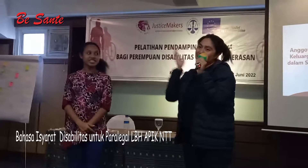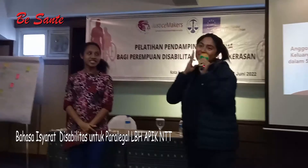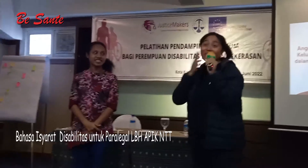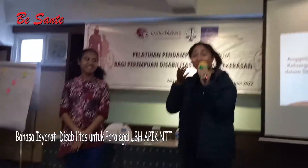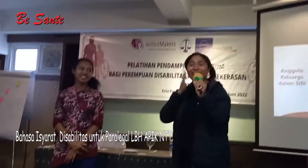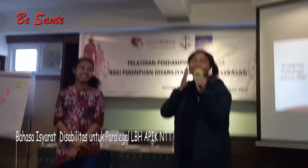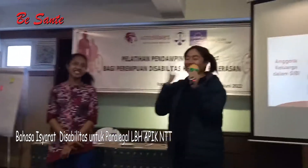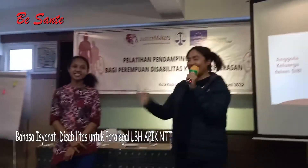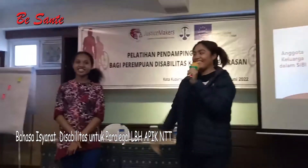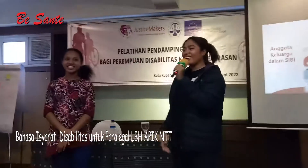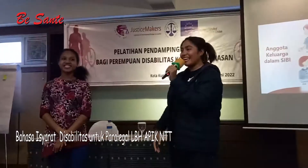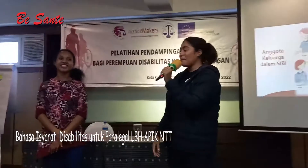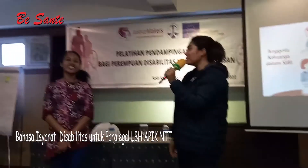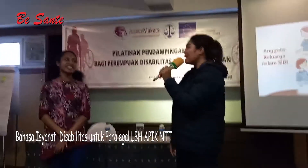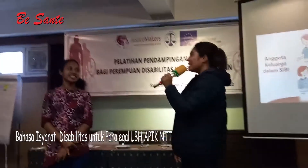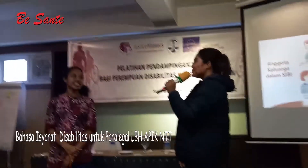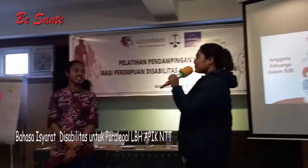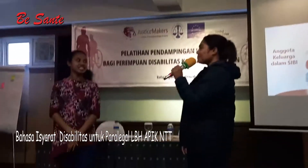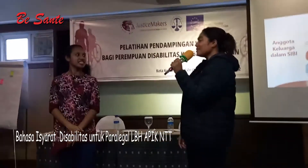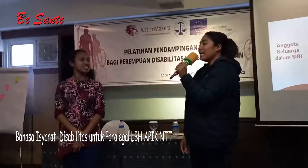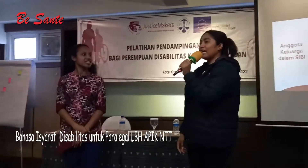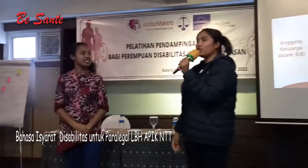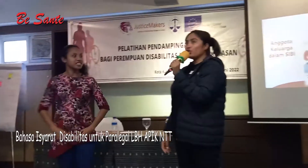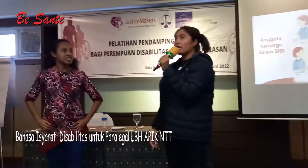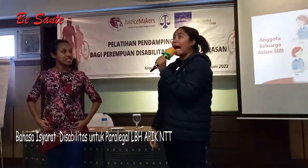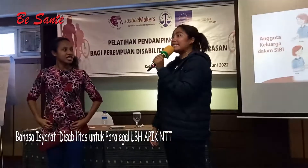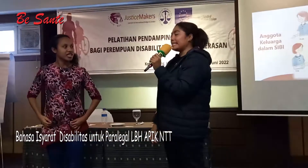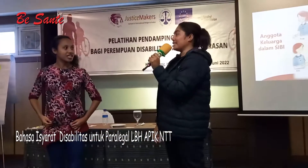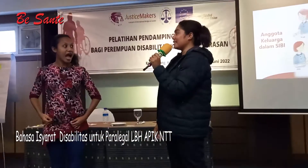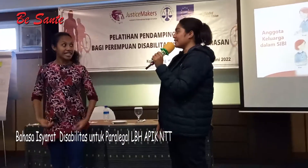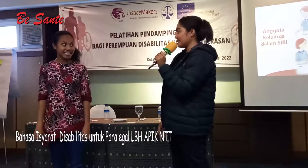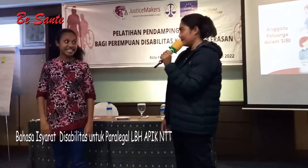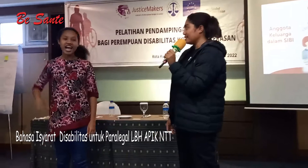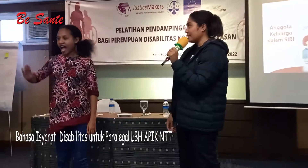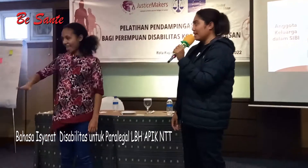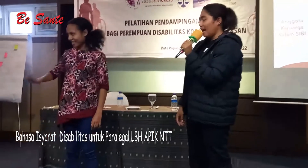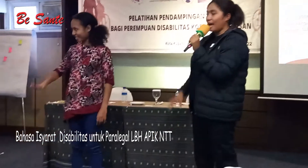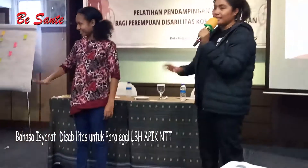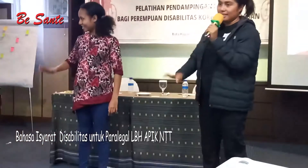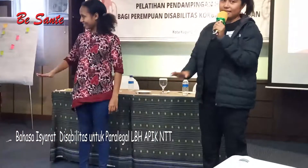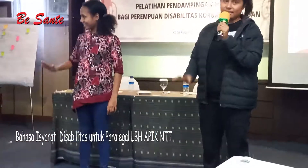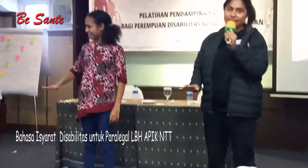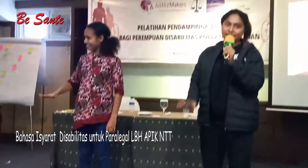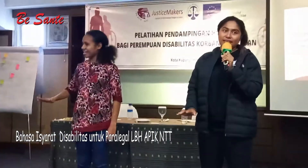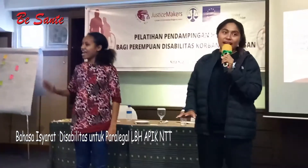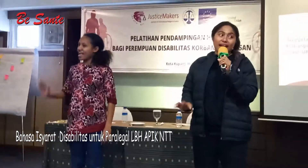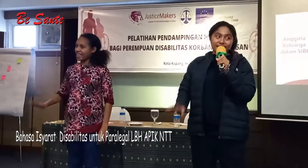mama. Oke. Okay. Lanjut, adik. Adik. Adik di